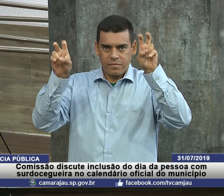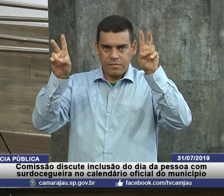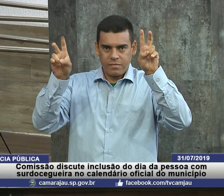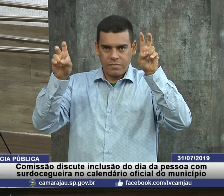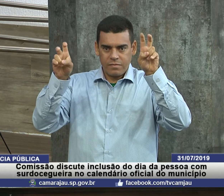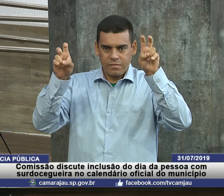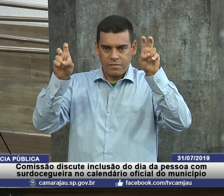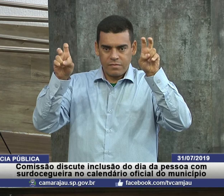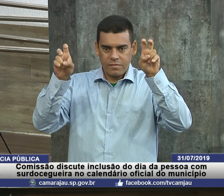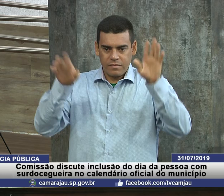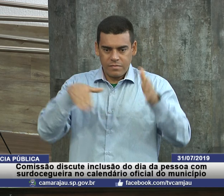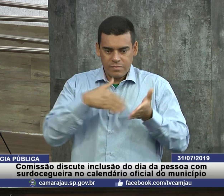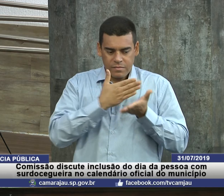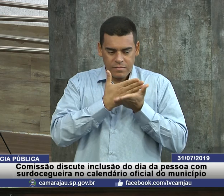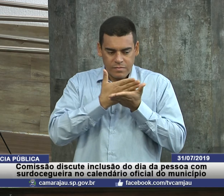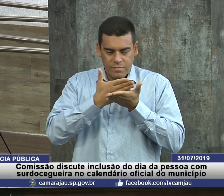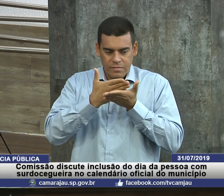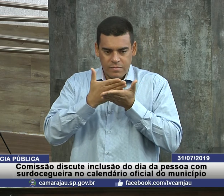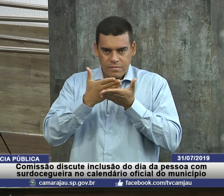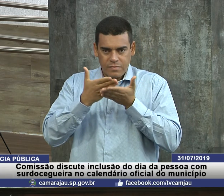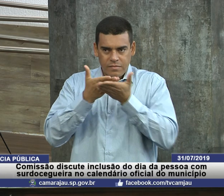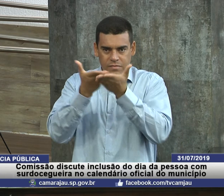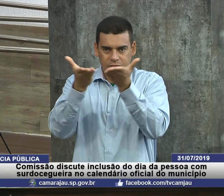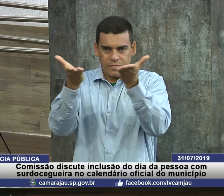Bom, tudo bem?